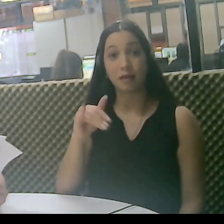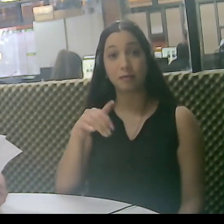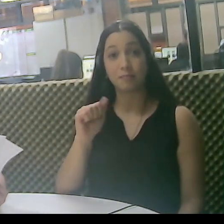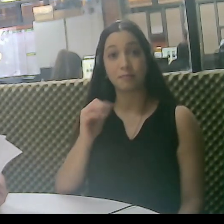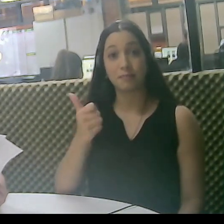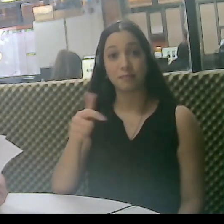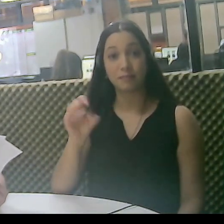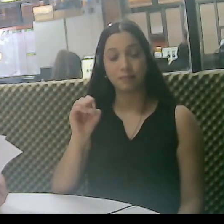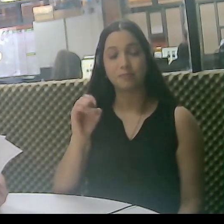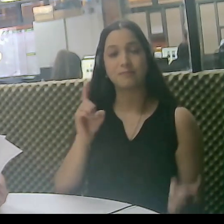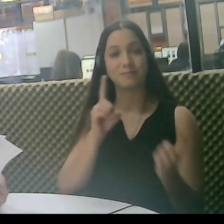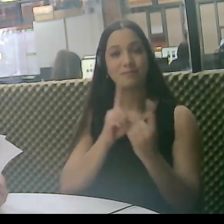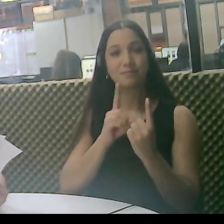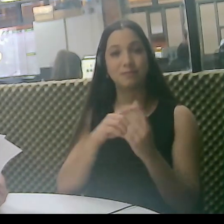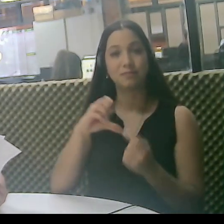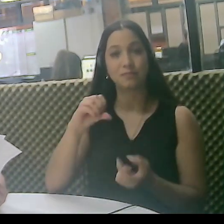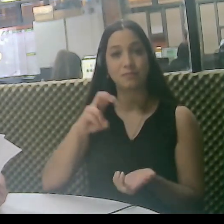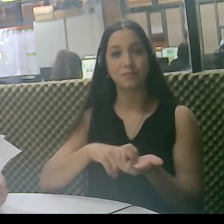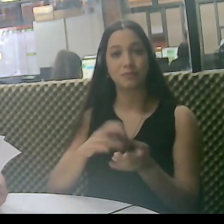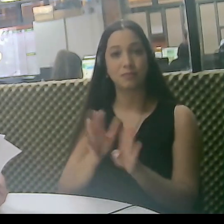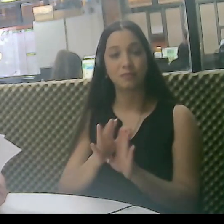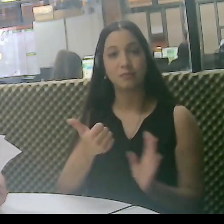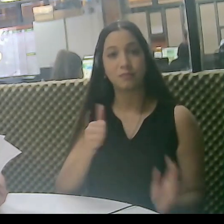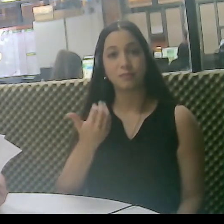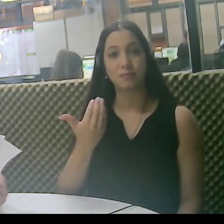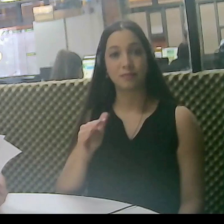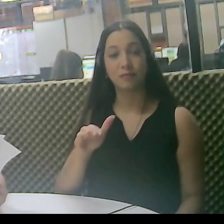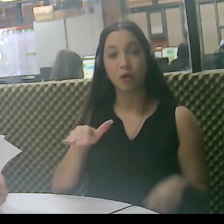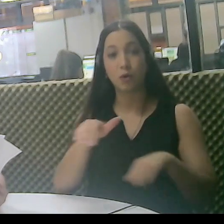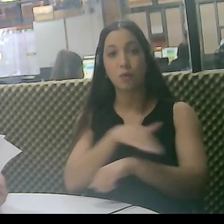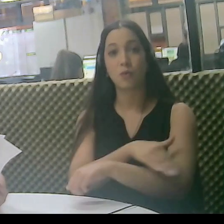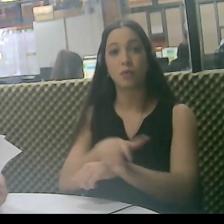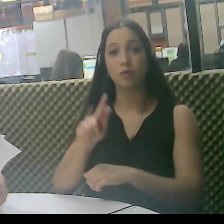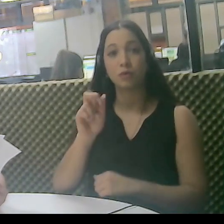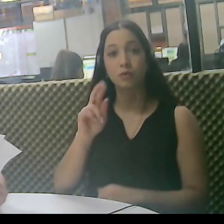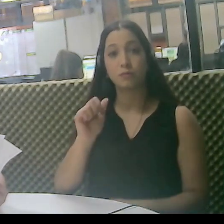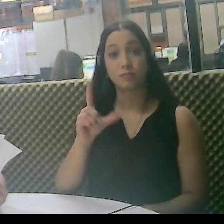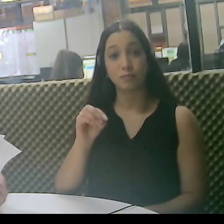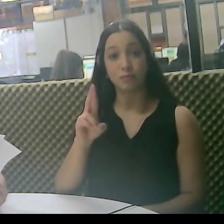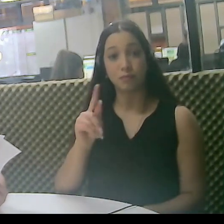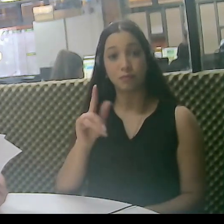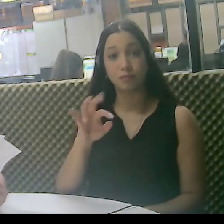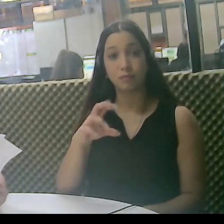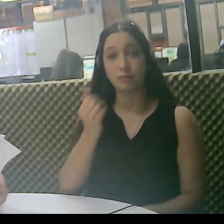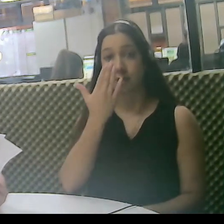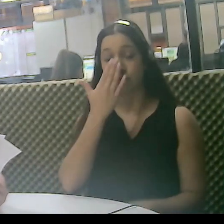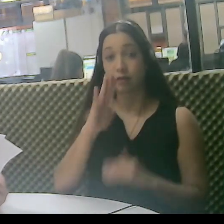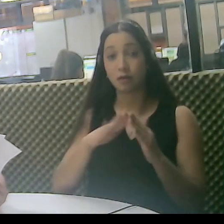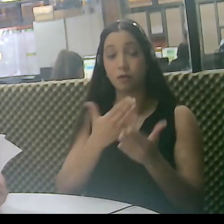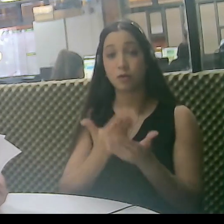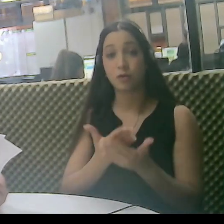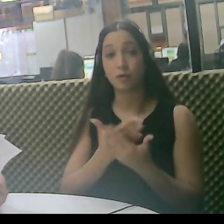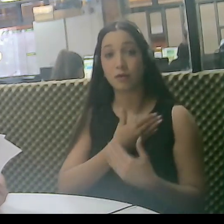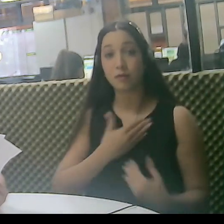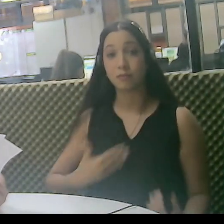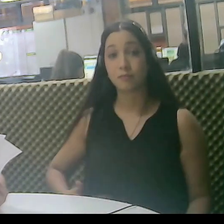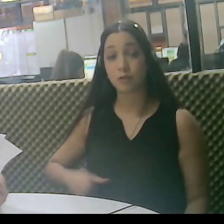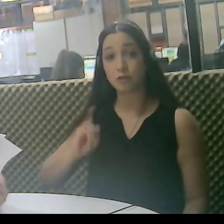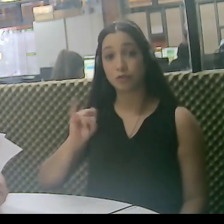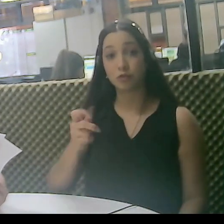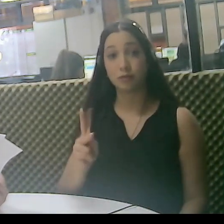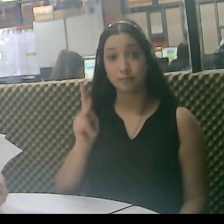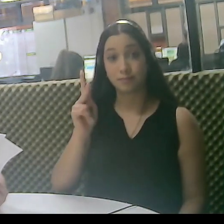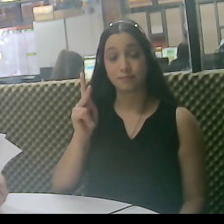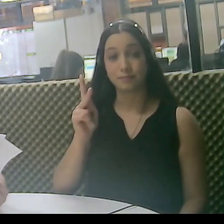O atendimento vai das 9 da manhã às 11h30, na rua Geraldo Rodrigues Queiroz, em frente à Escola Estadual Presidente Juscelino